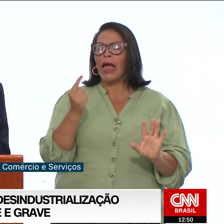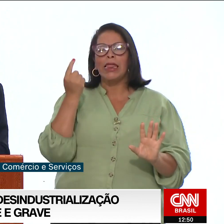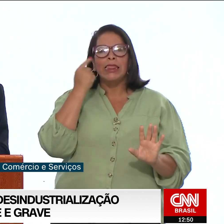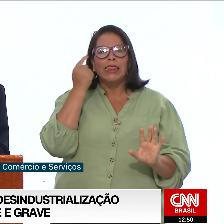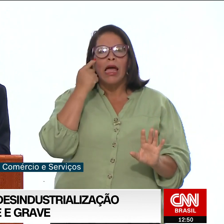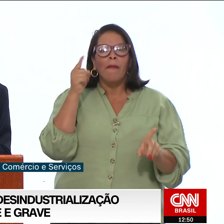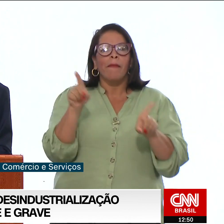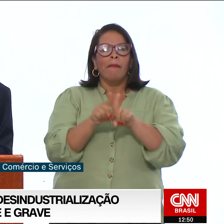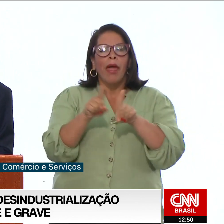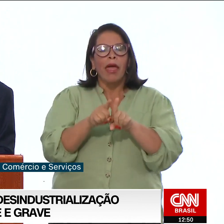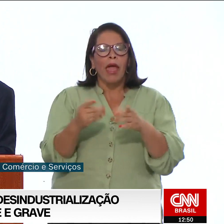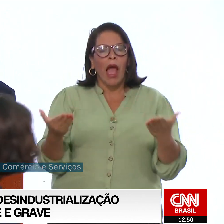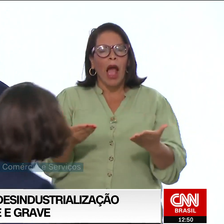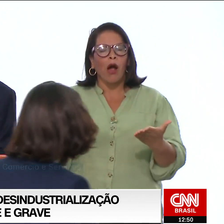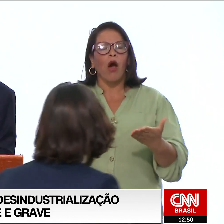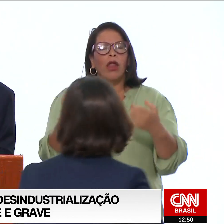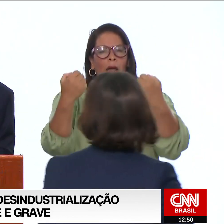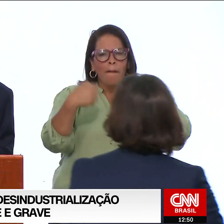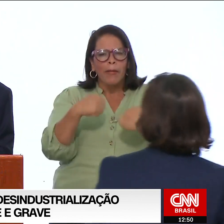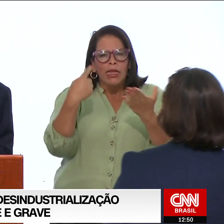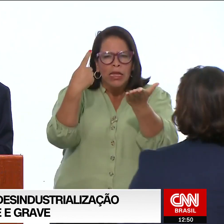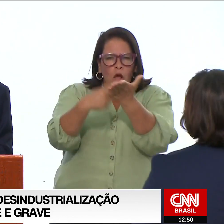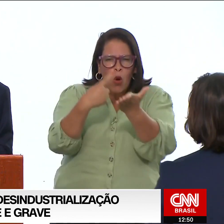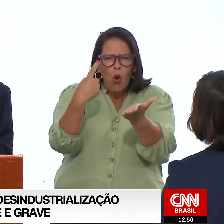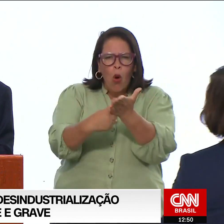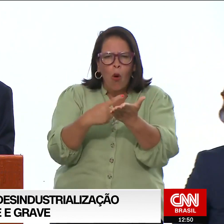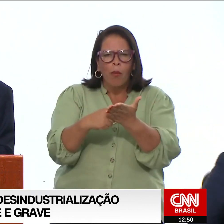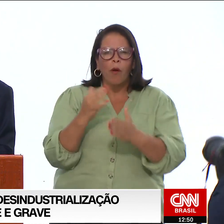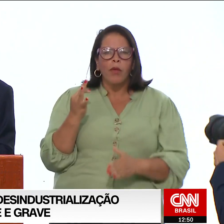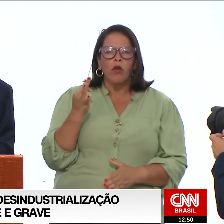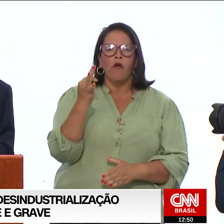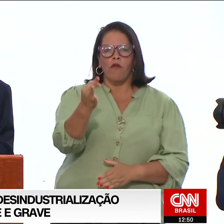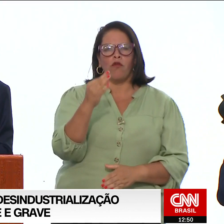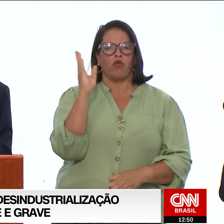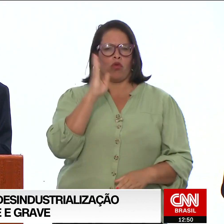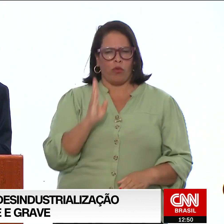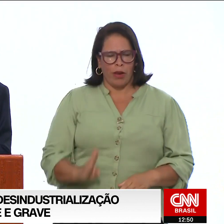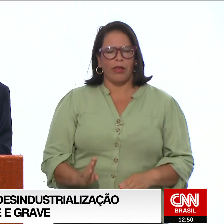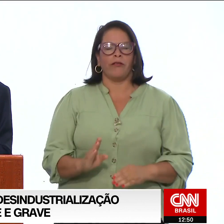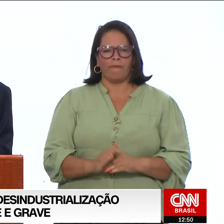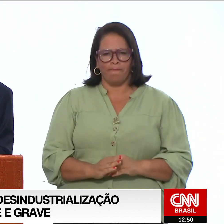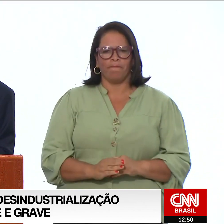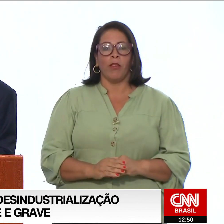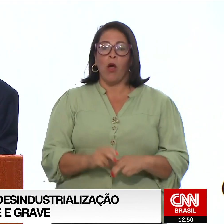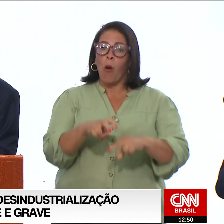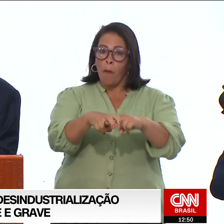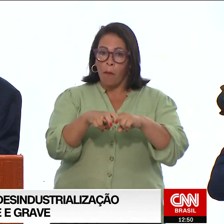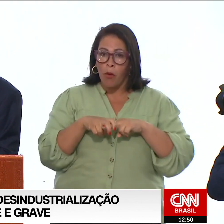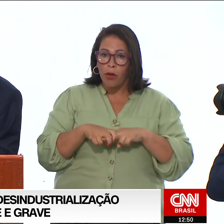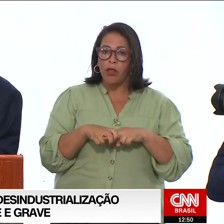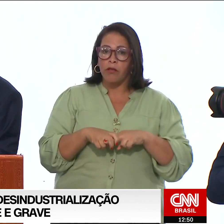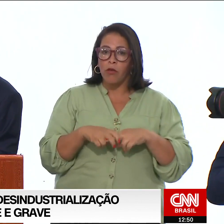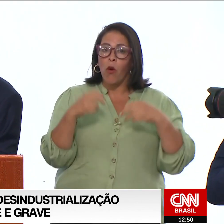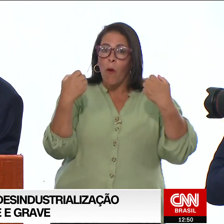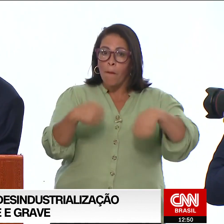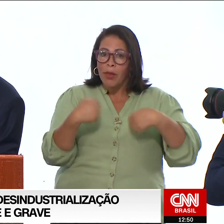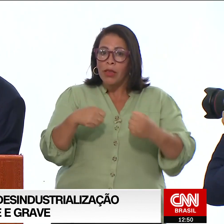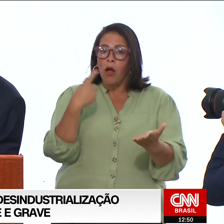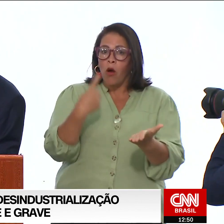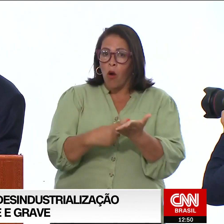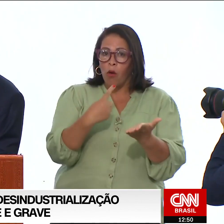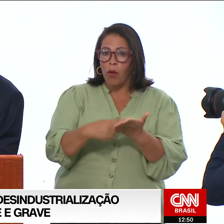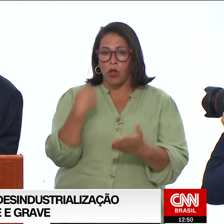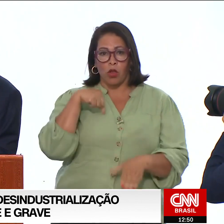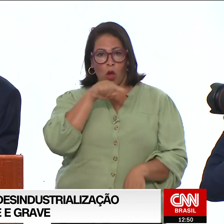joga contra o presente e compromete o futuro do Brasil. Por isso, com acerto,